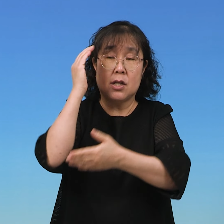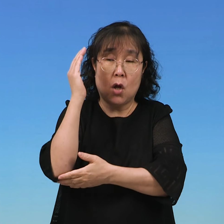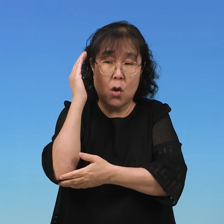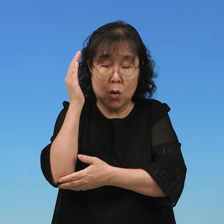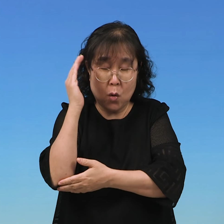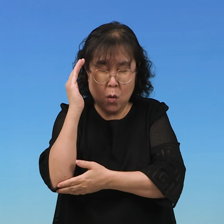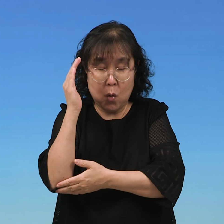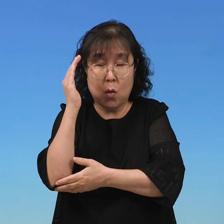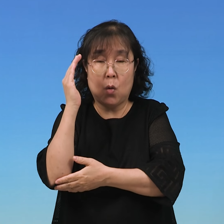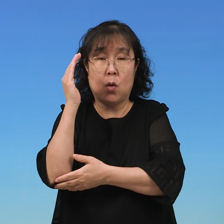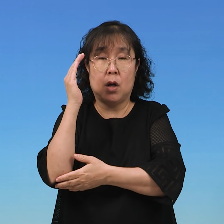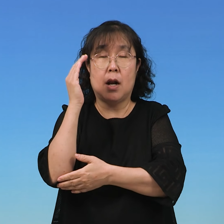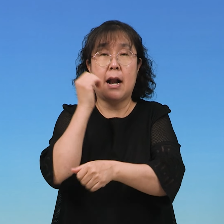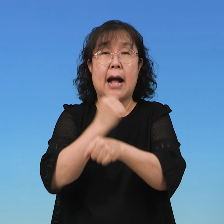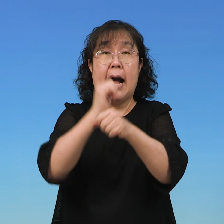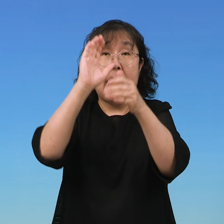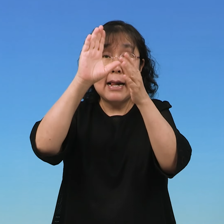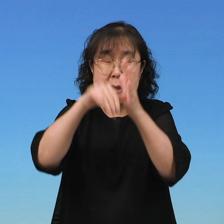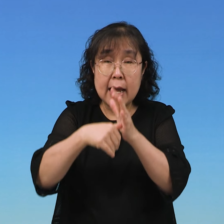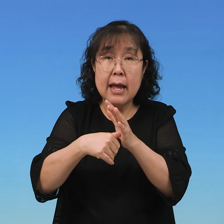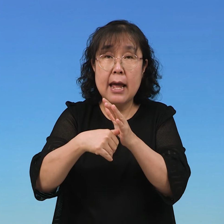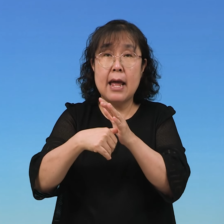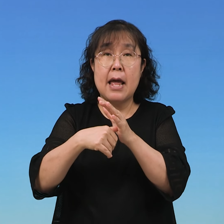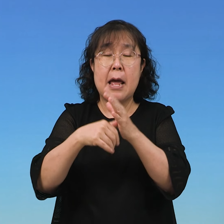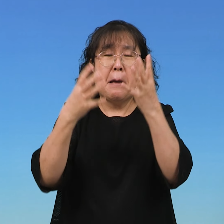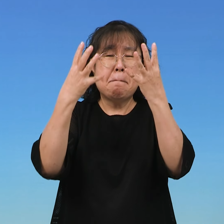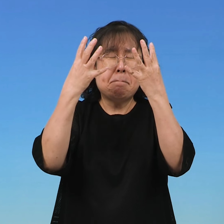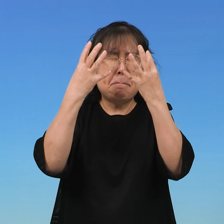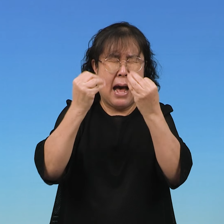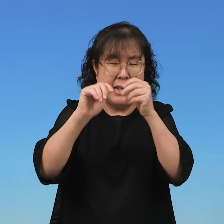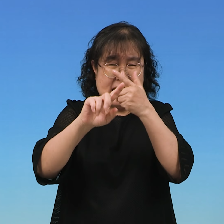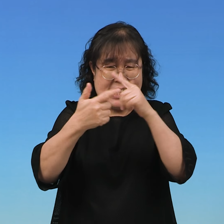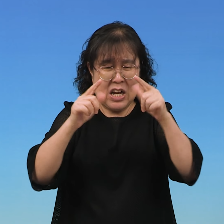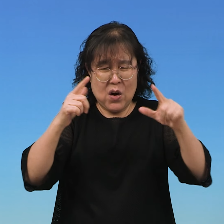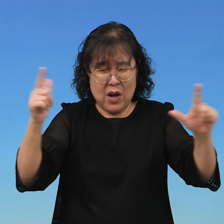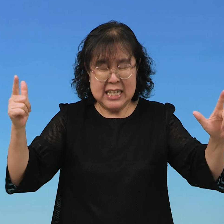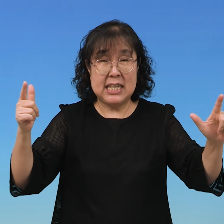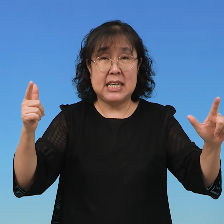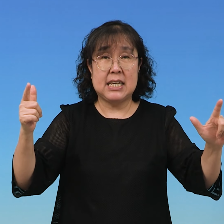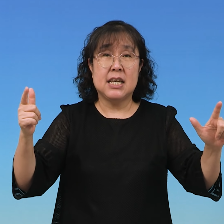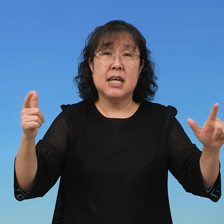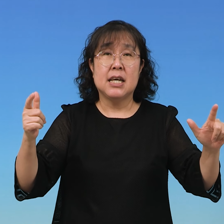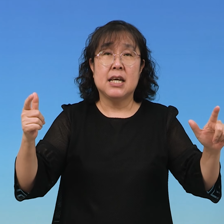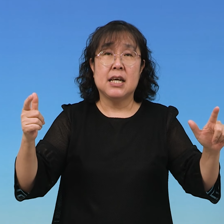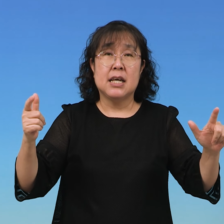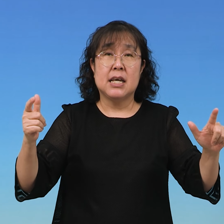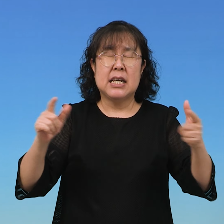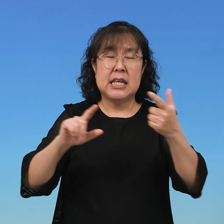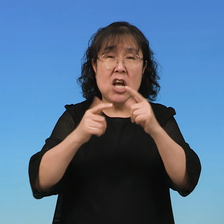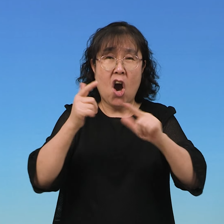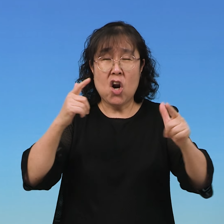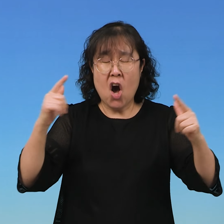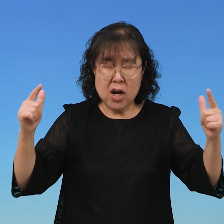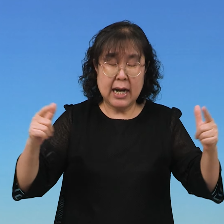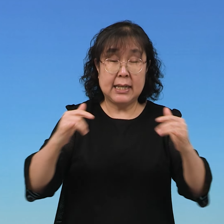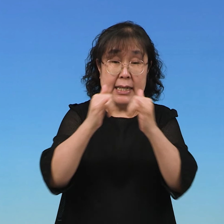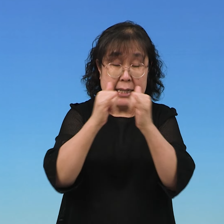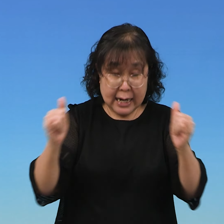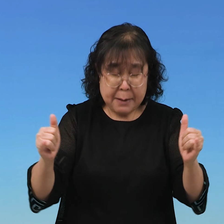수만 명이 설교 듣는 그 상황에 수만 가지 사례를 가지고 이 자리에 앉아 있다 할지라도 종의 입술을